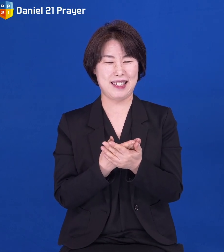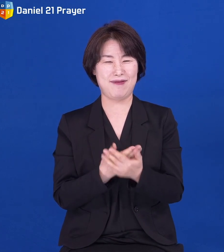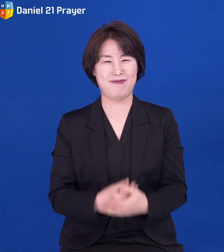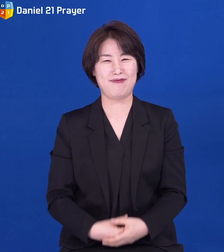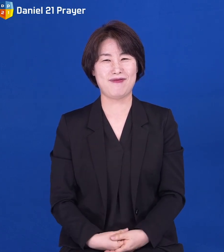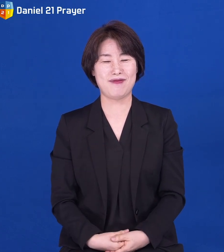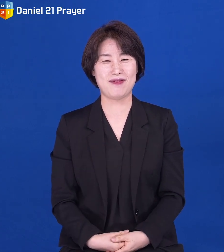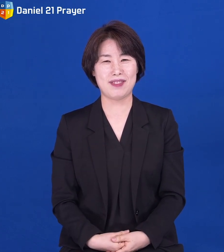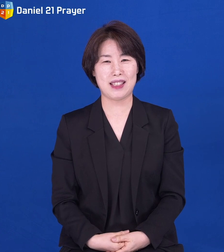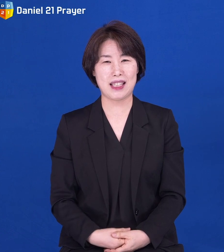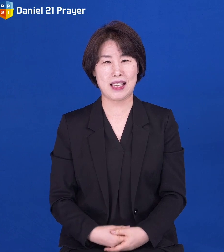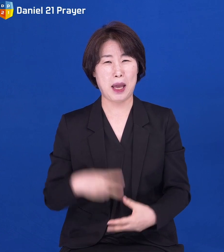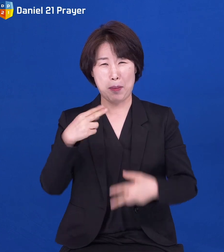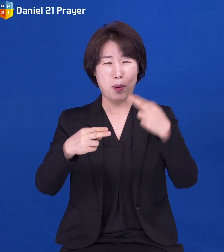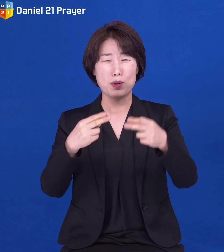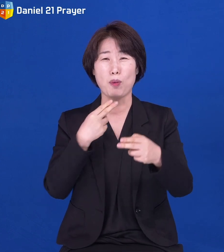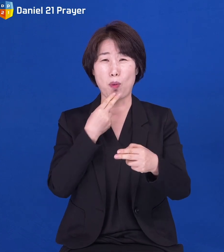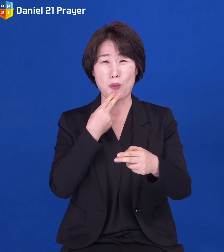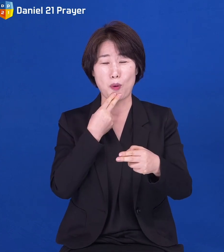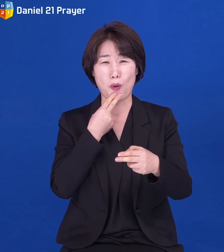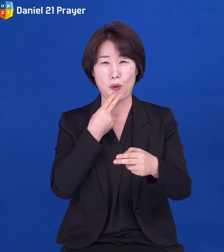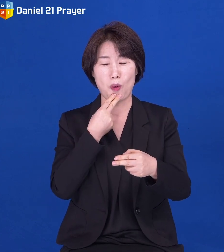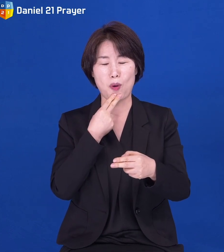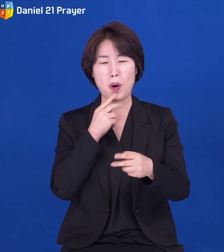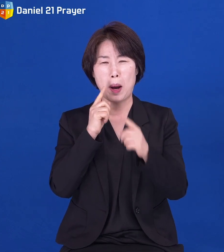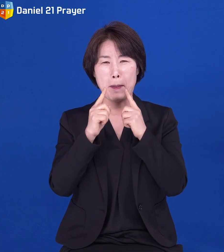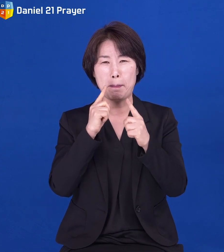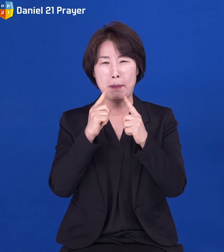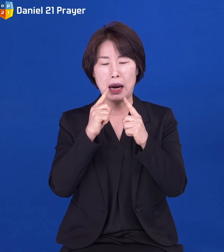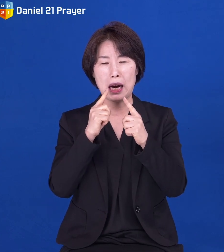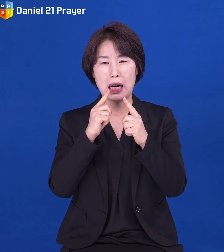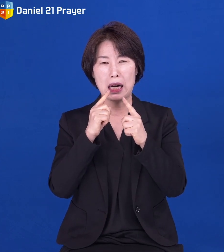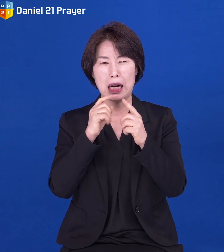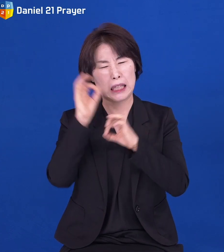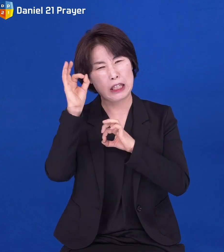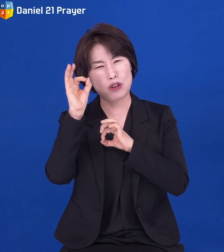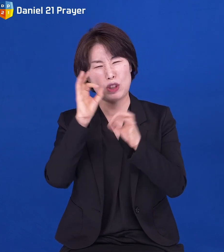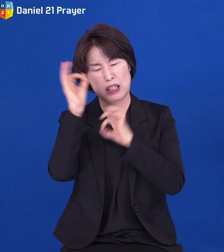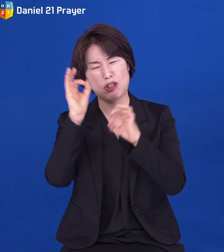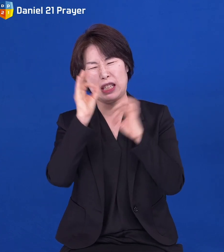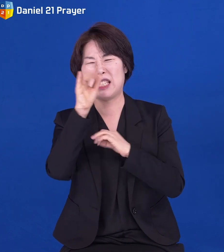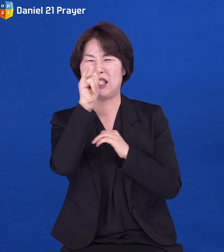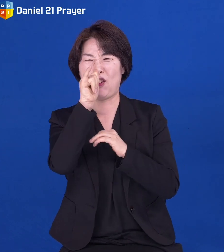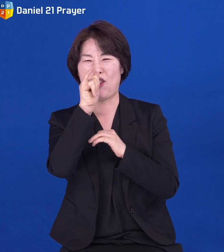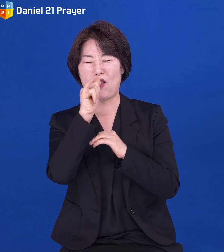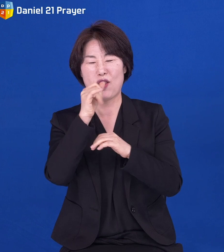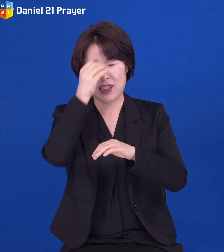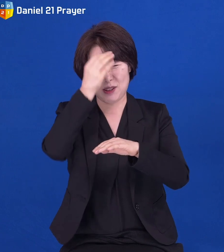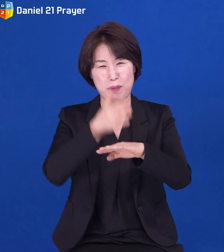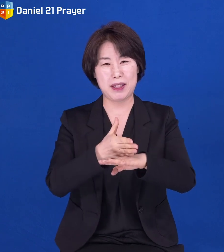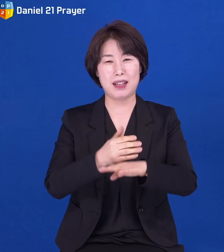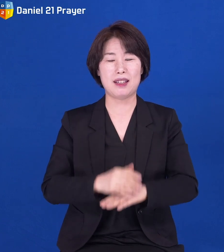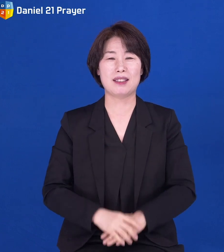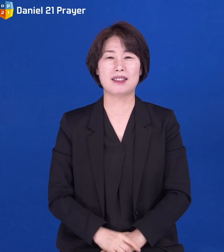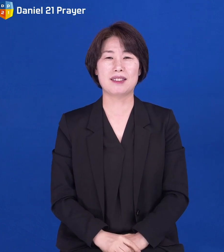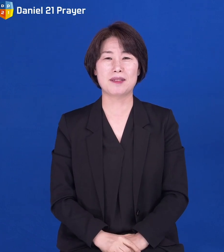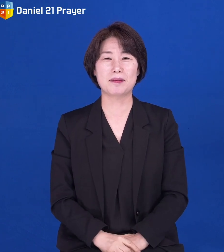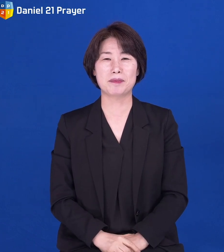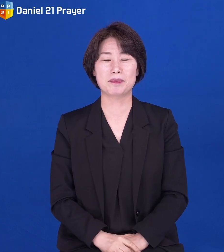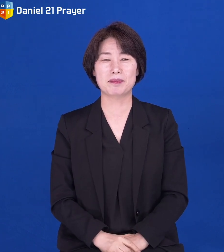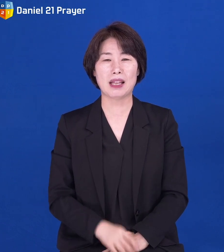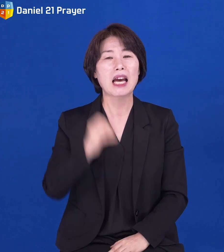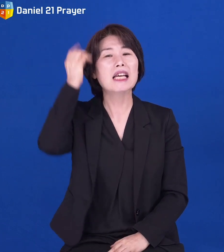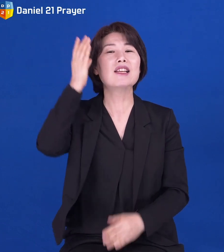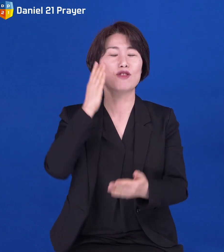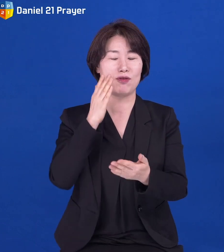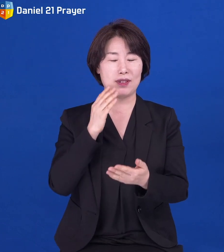그러니까 이게 편집이 없다 보니까 이게 말을 좀 잘 생각해서 해야 되는데, 예, 죄송합니다. 네. 그리고 어쨌든 잊어주세요. 그